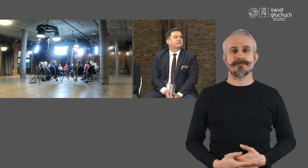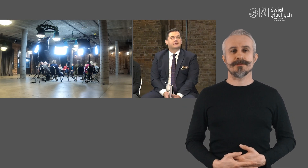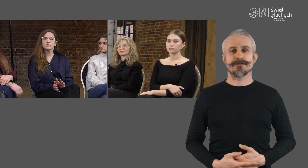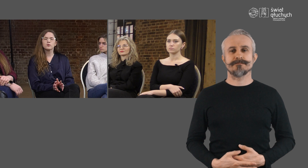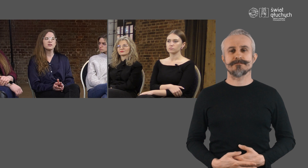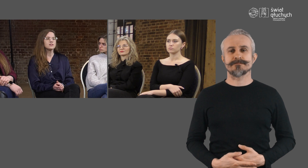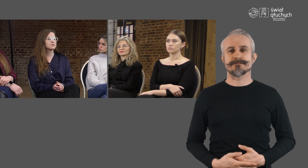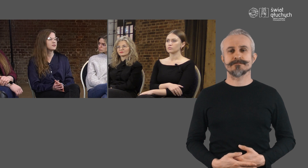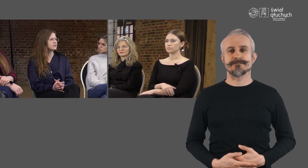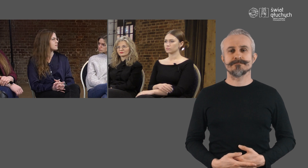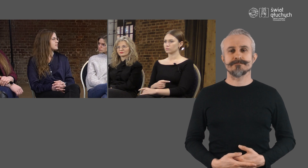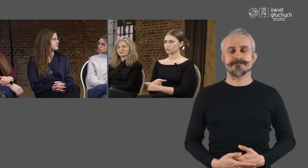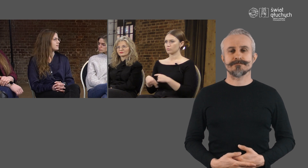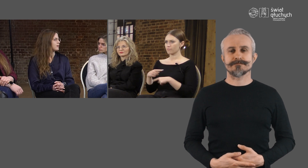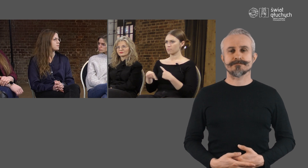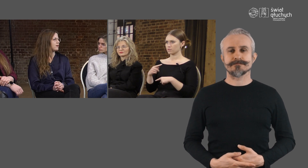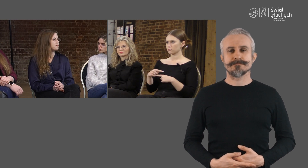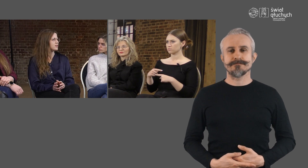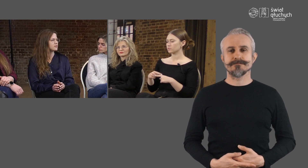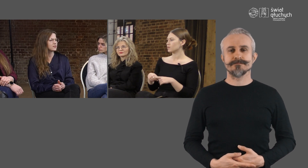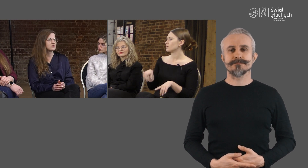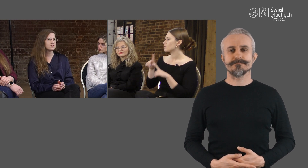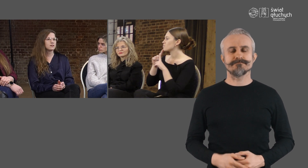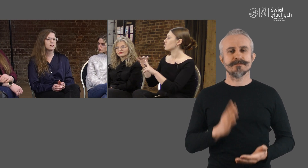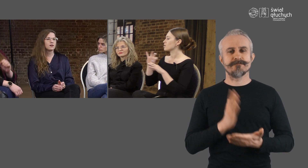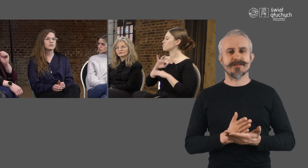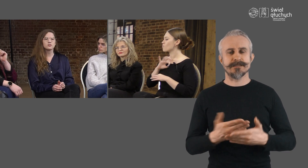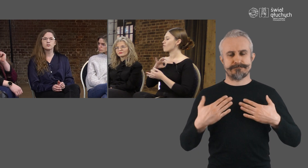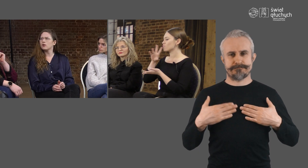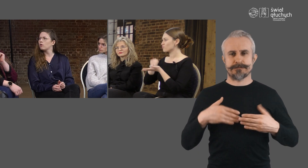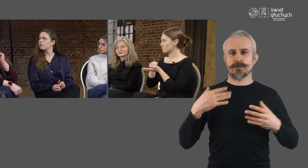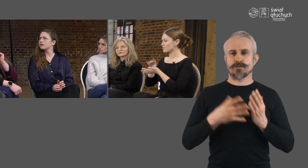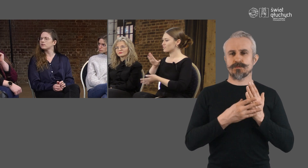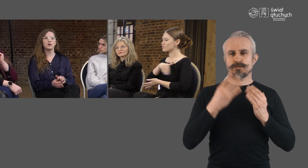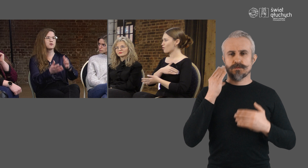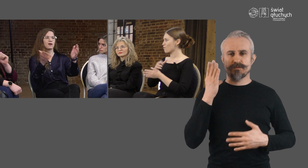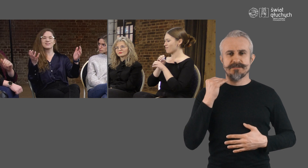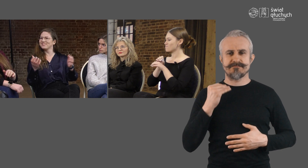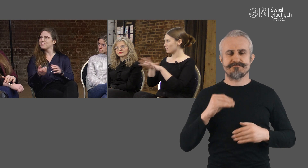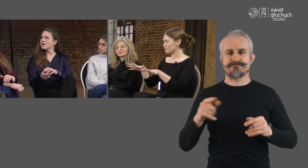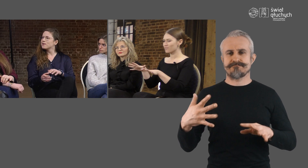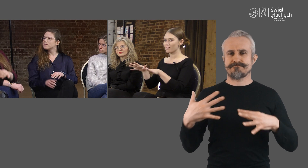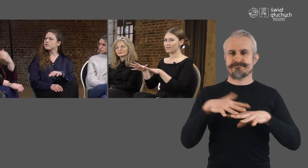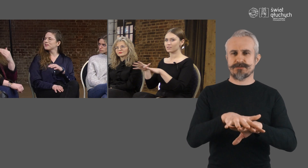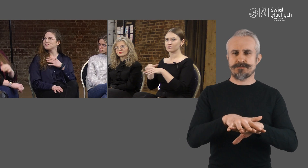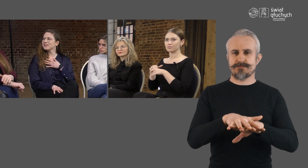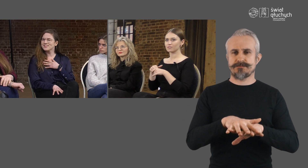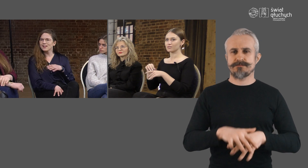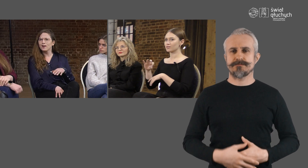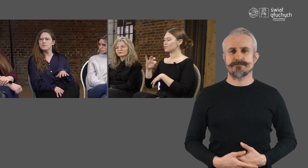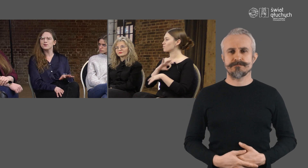Może to, co powiem, to będzie zbyt kontrowersyjne, ale moje doświadczenie ze szkołą masową, nie wiem, czy pan